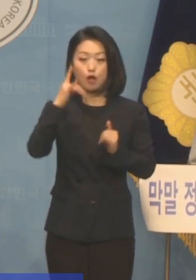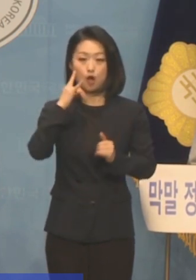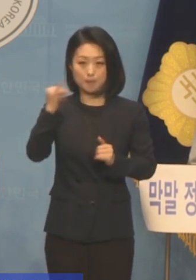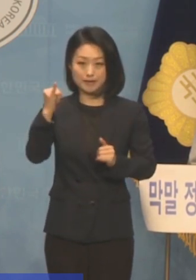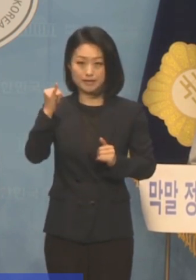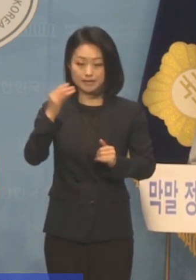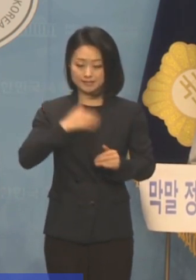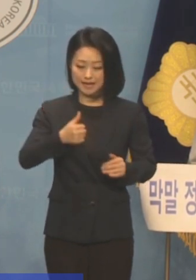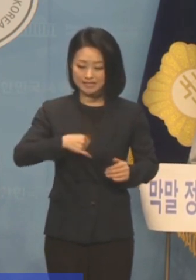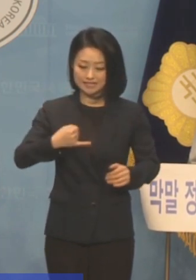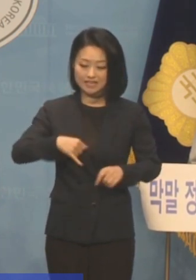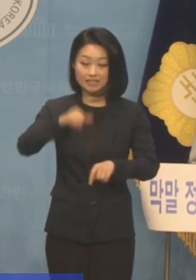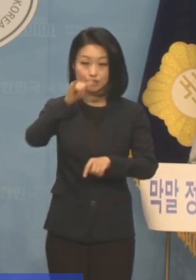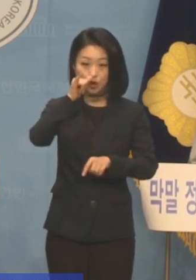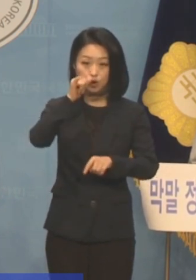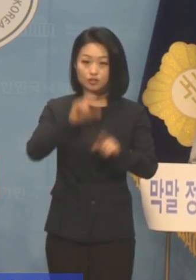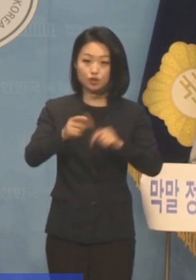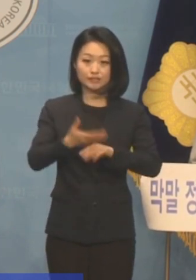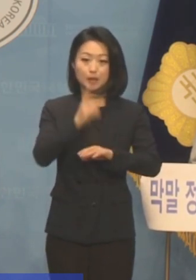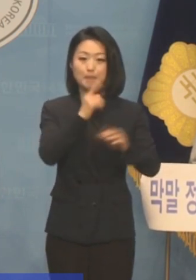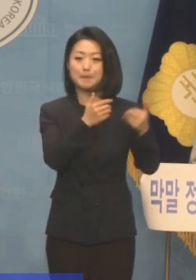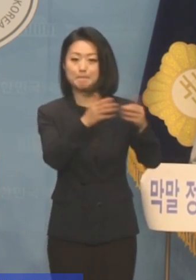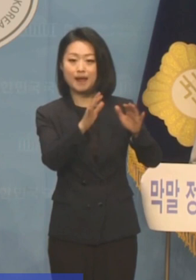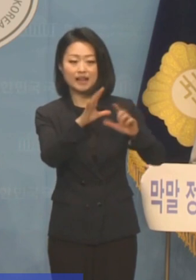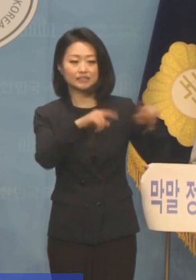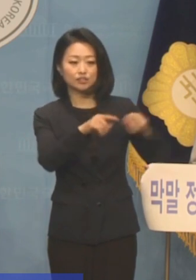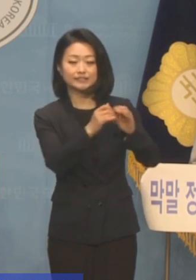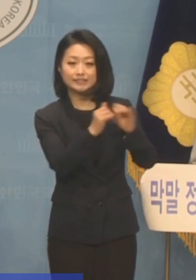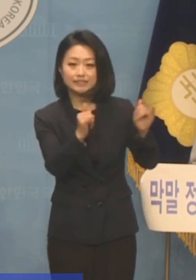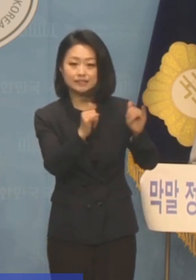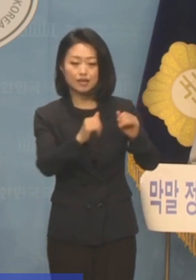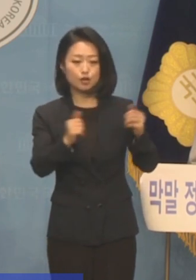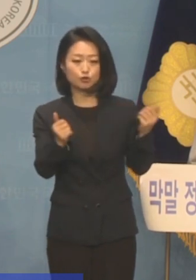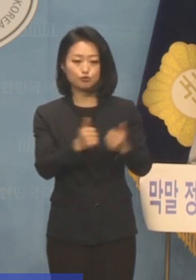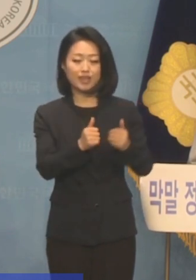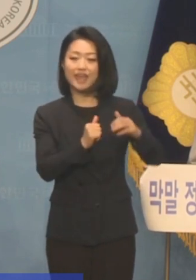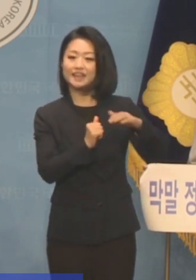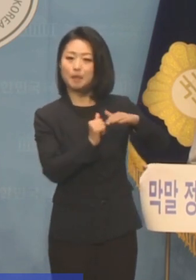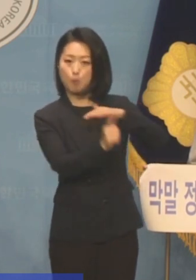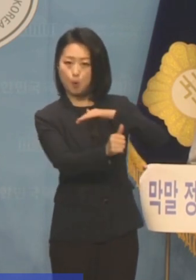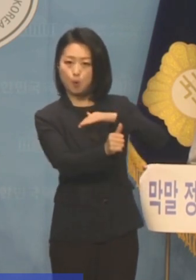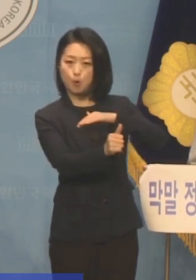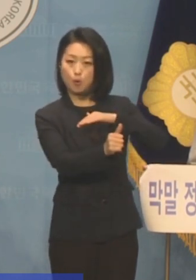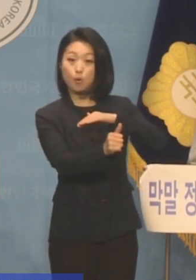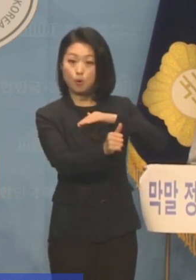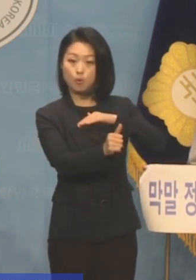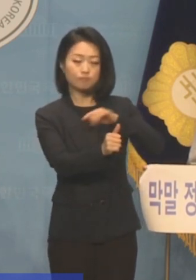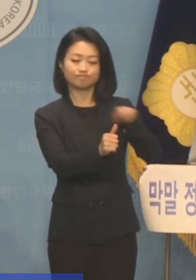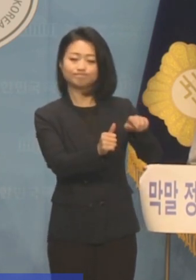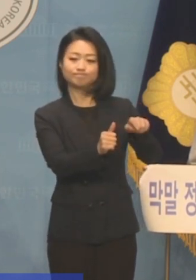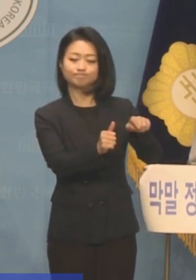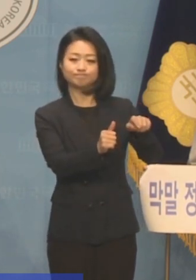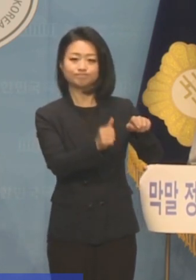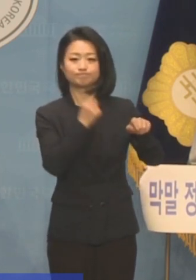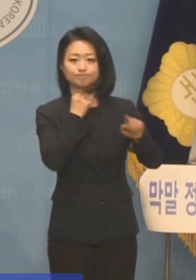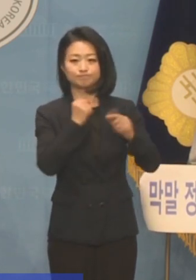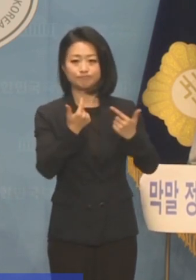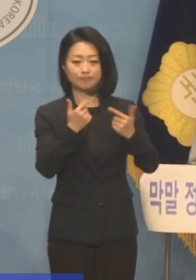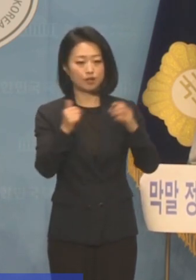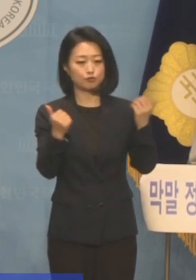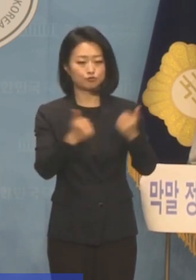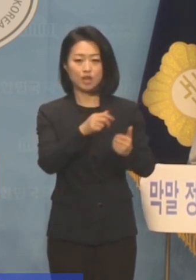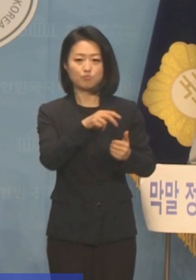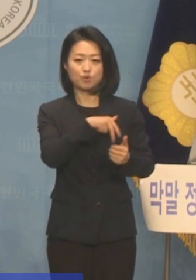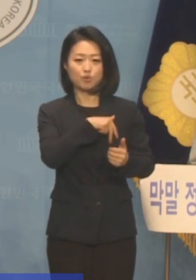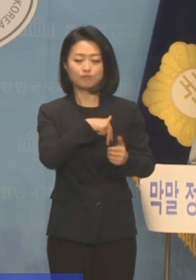둔 어머니로서 더 이상의 막말 정치인이 국회를 대표하는 신성한 국회에 입성하지